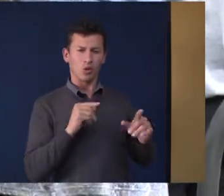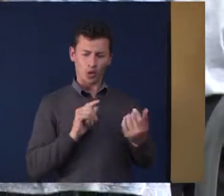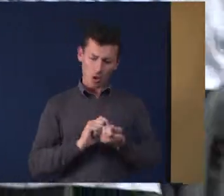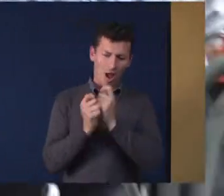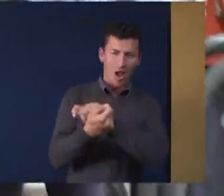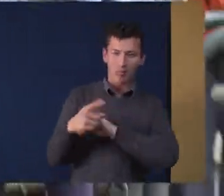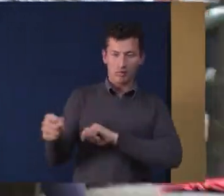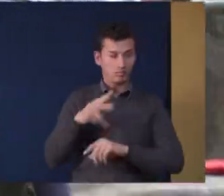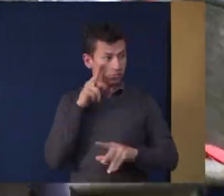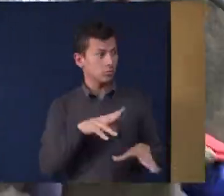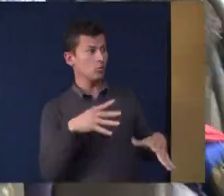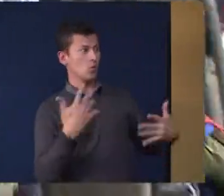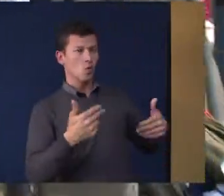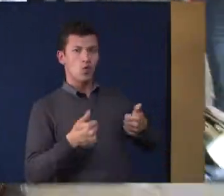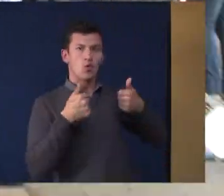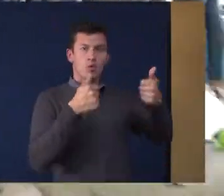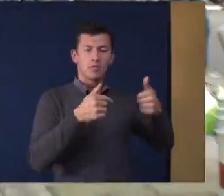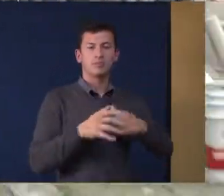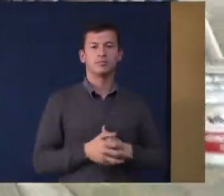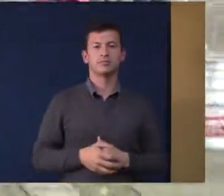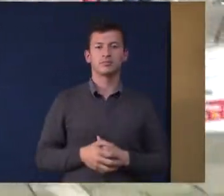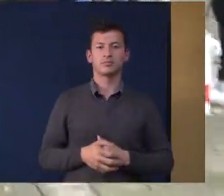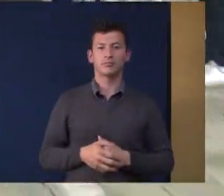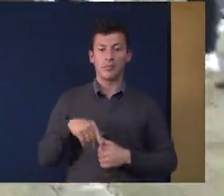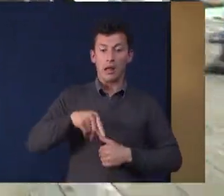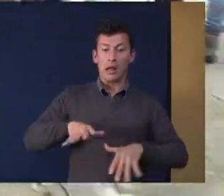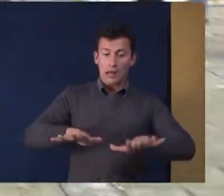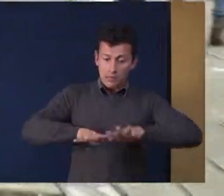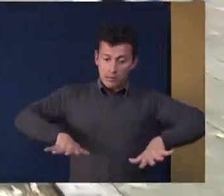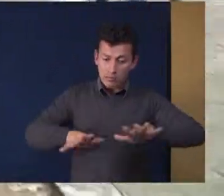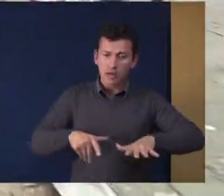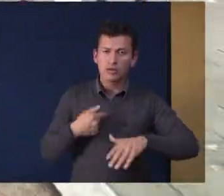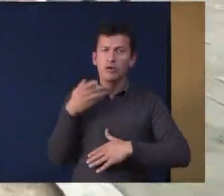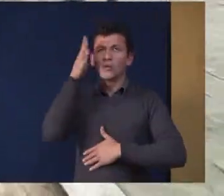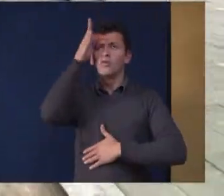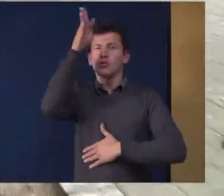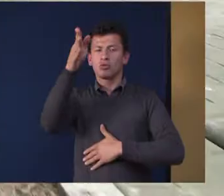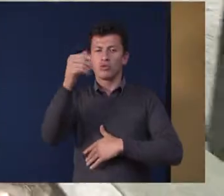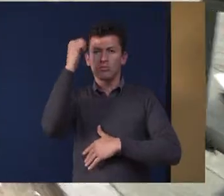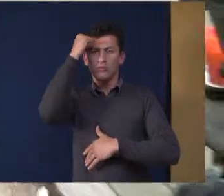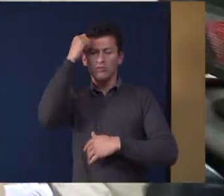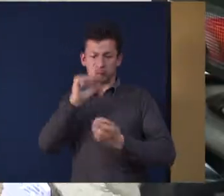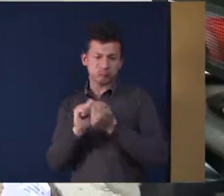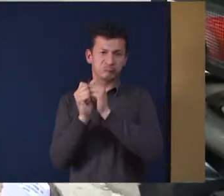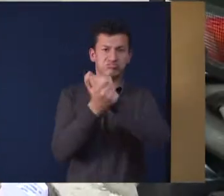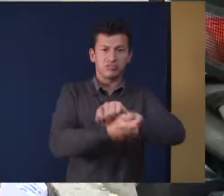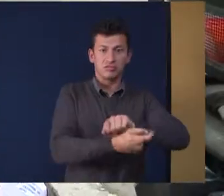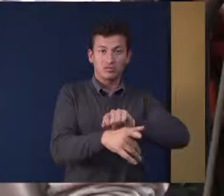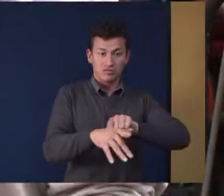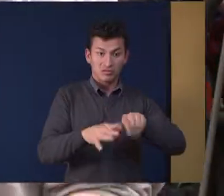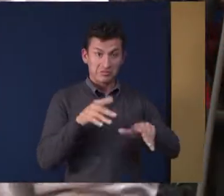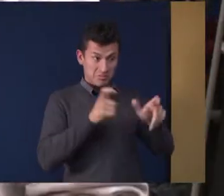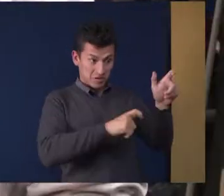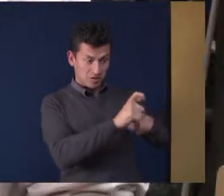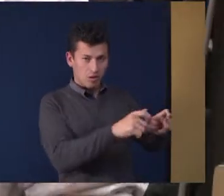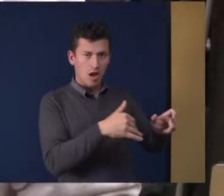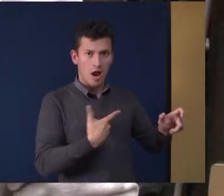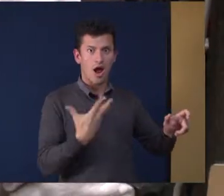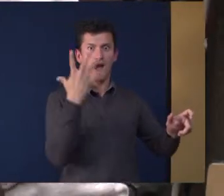formando para al mismo tiempo poder cambiar la sociedad Entonces pues me parece bonito que la gente pueda ver más allá